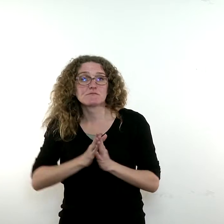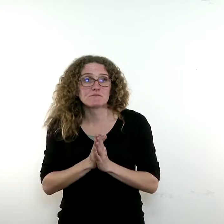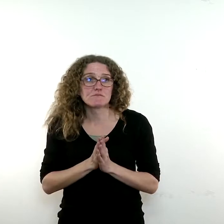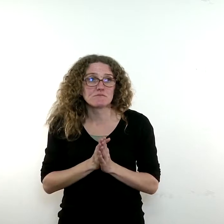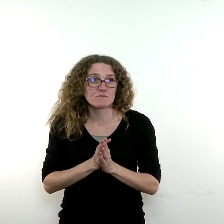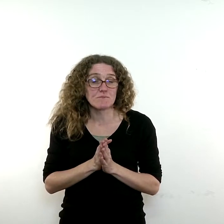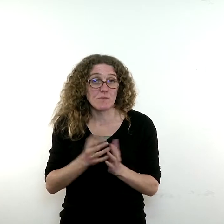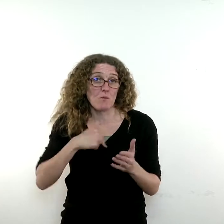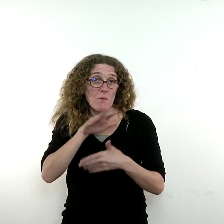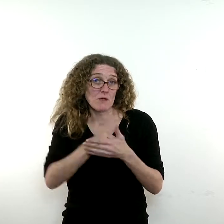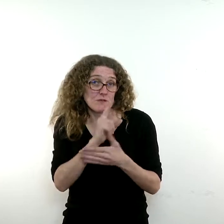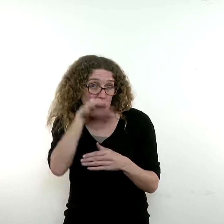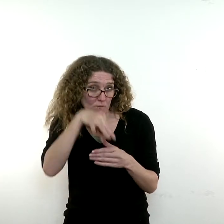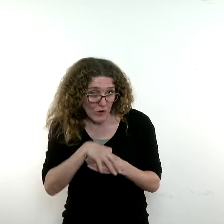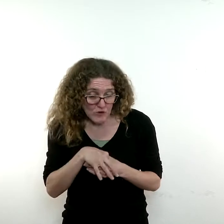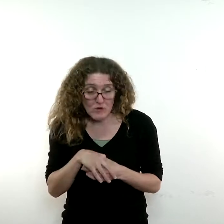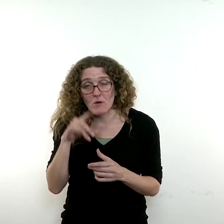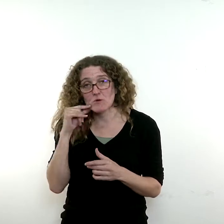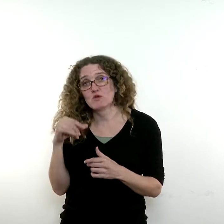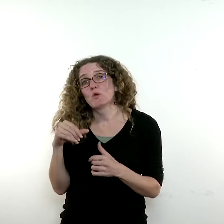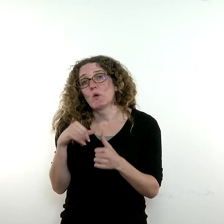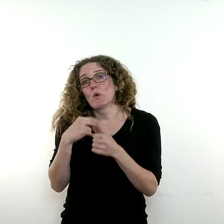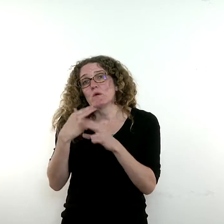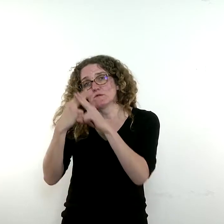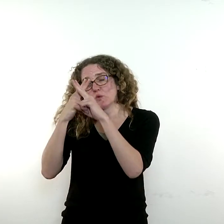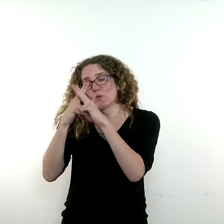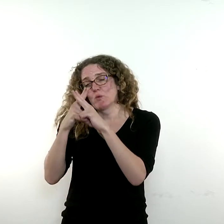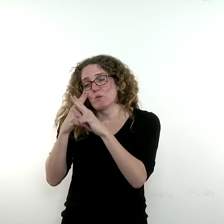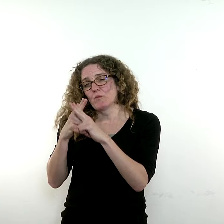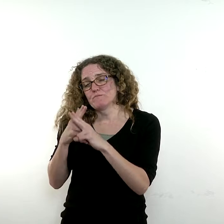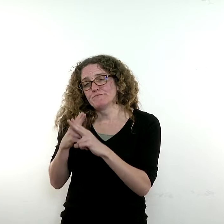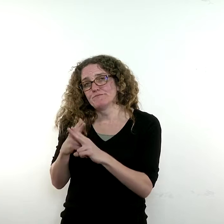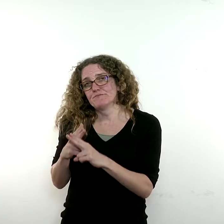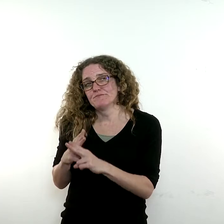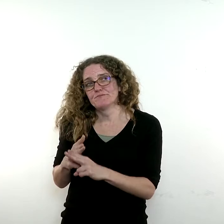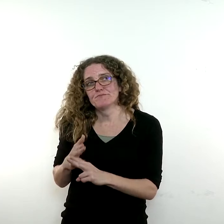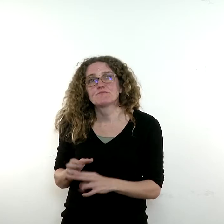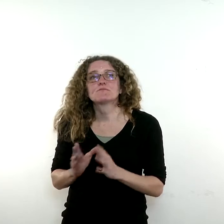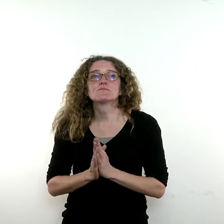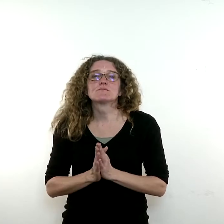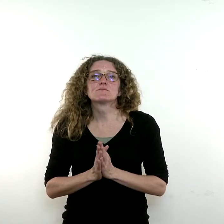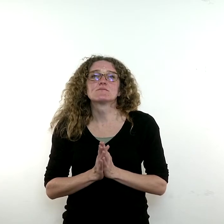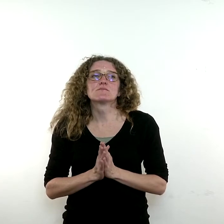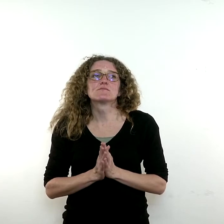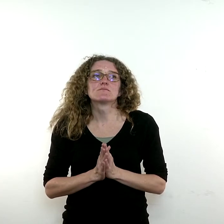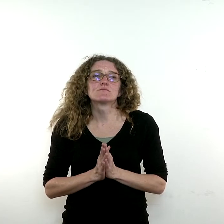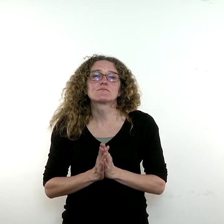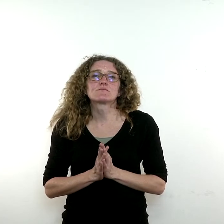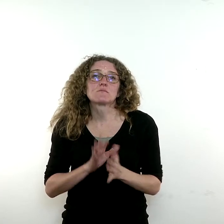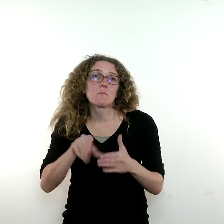En sachant que je ne prends pas part au vote, M. Assier, M. Castres, M. Cotte, M. El Kaddoussi, Mme Lévy-Rabault et Mme Miralès non